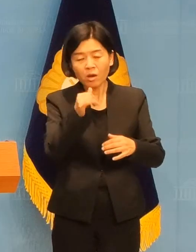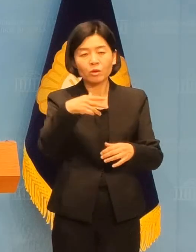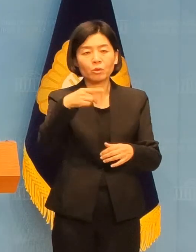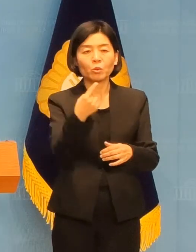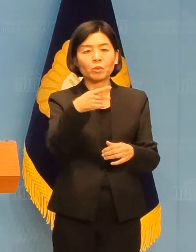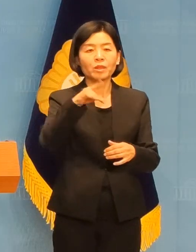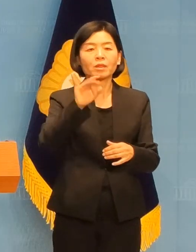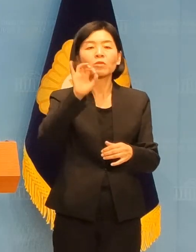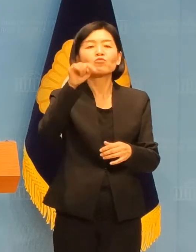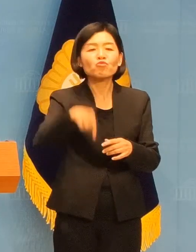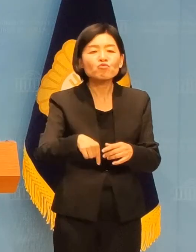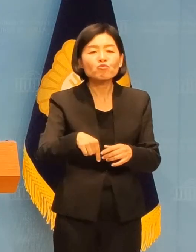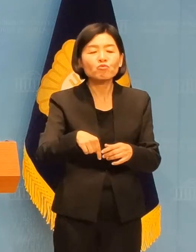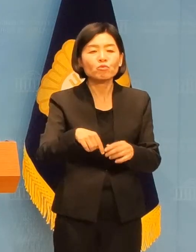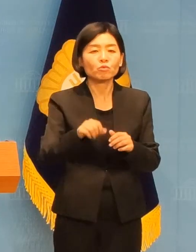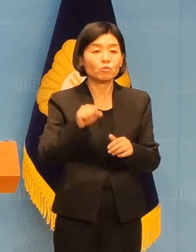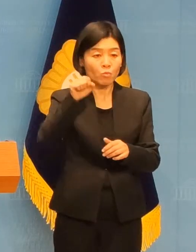옹호했습니다.